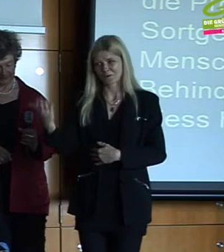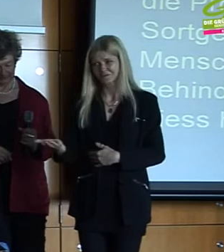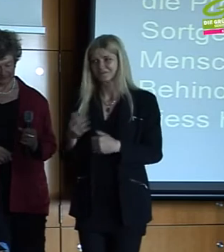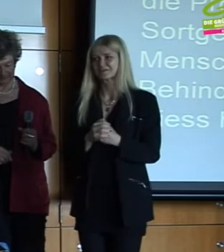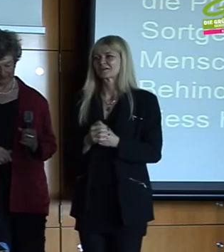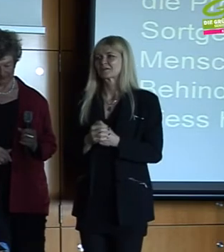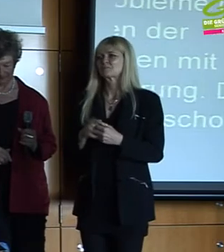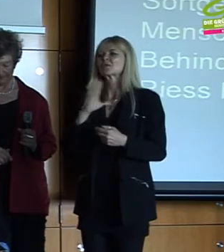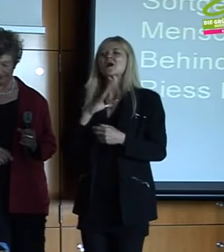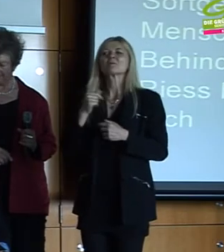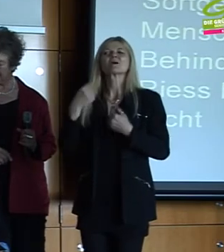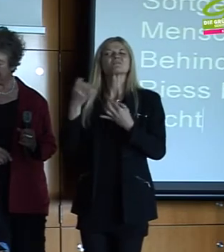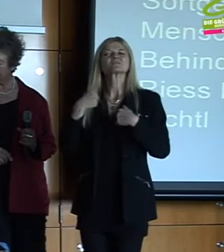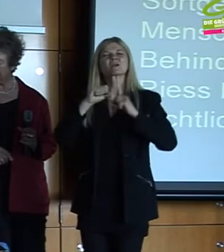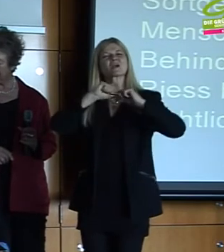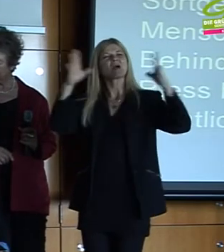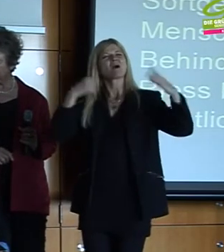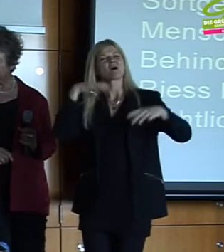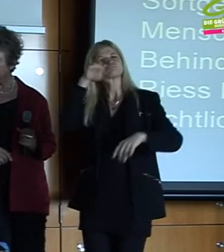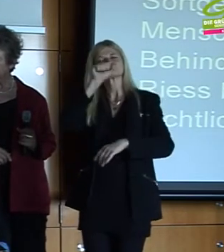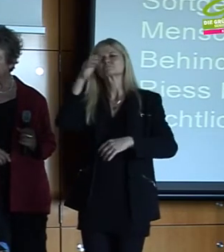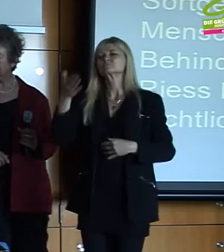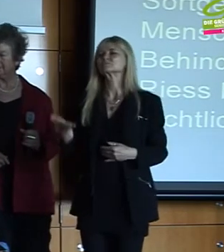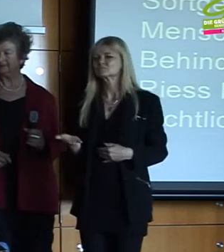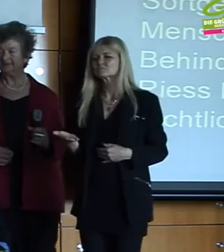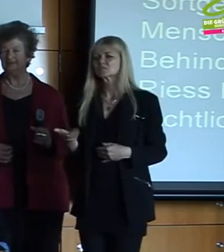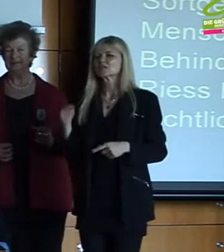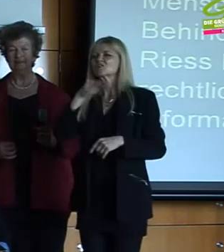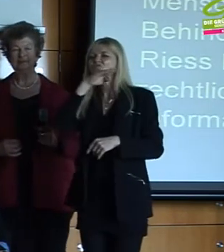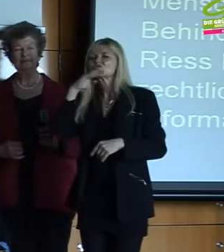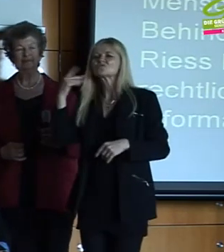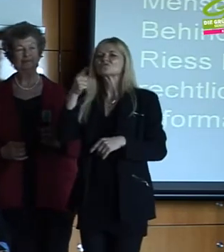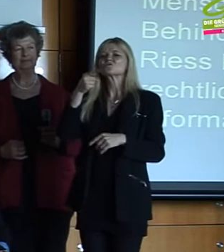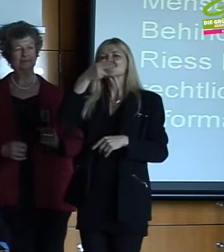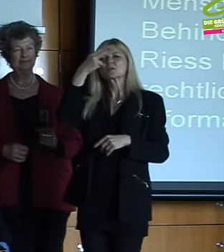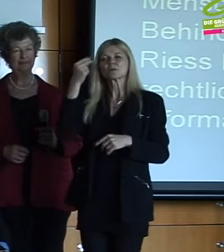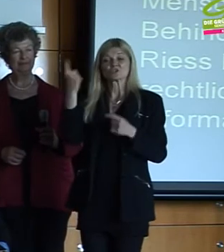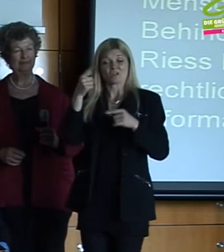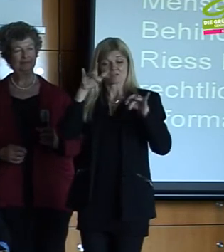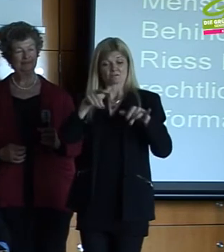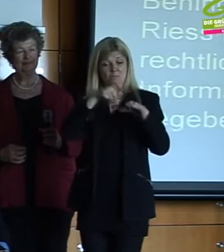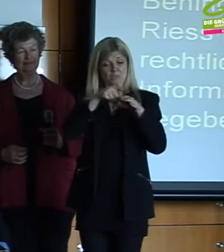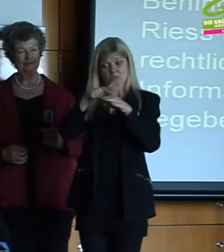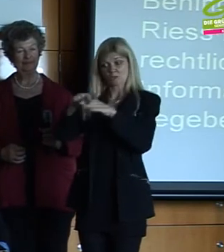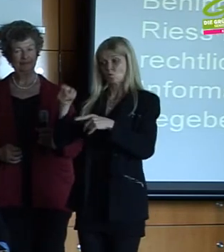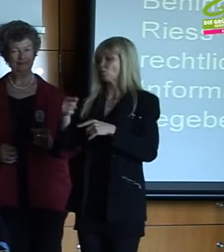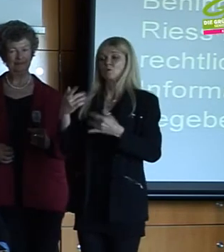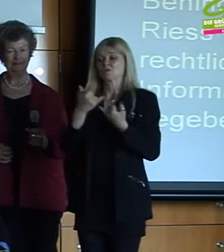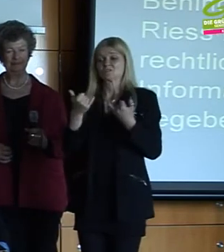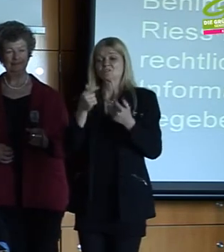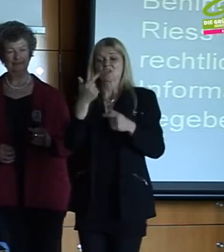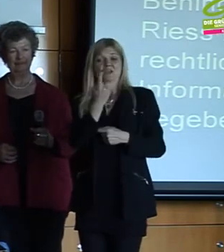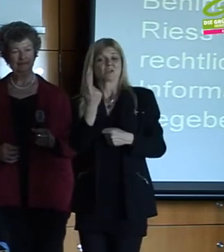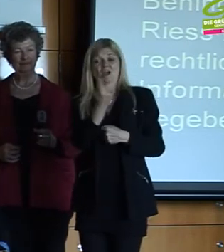ganz klar erkennen kann, ist schon das, dass viele Menschen mit Behinderung alleingelassen werden mit ihren Problemen.